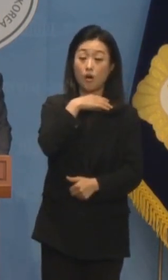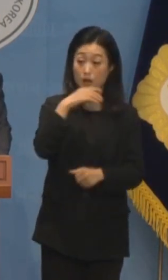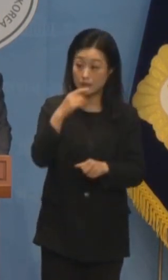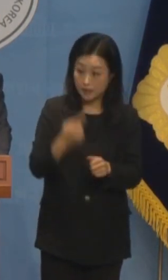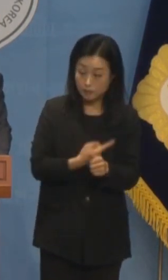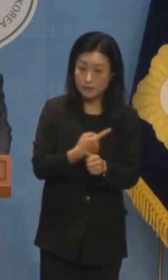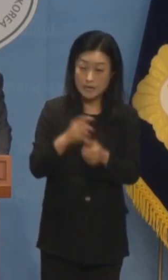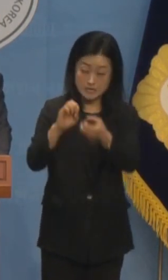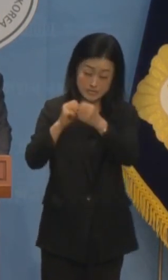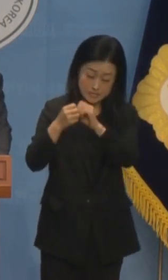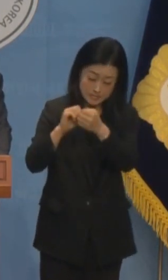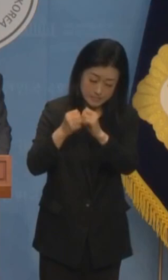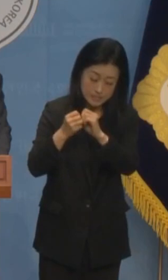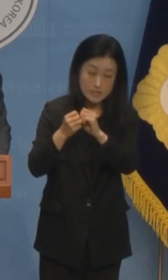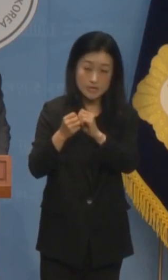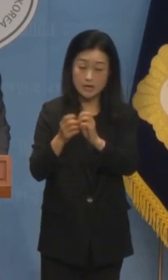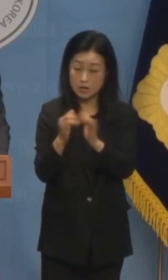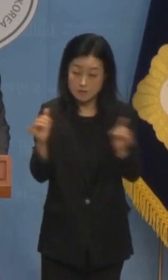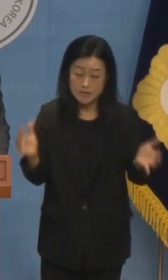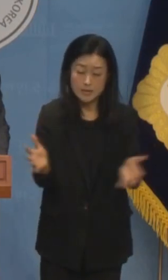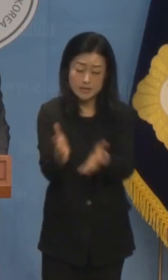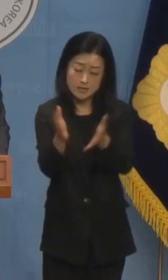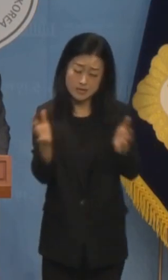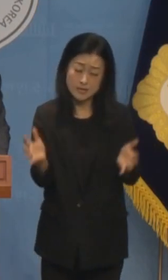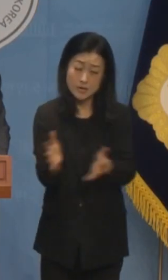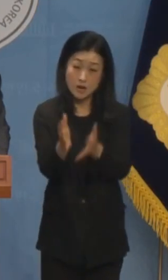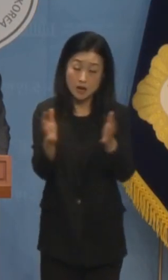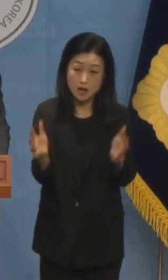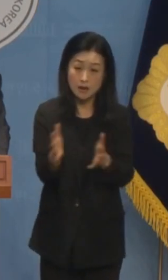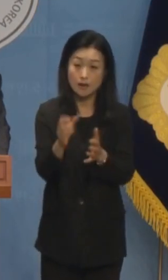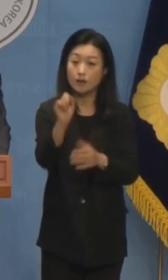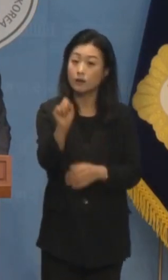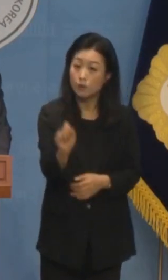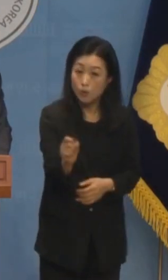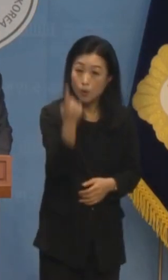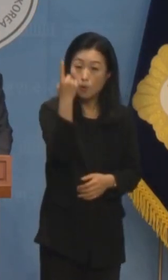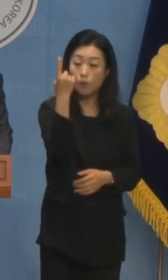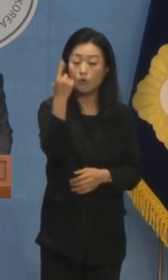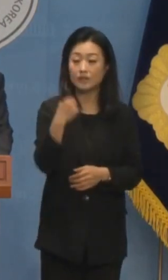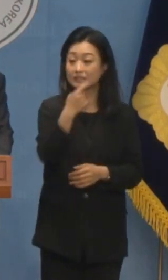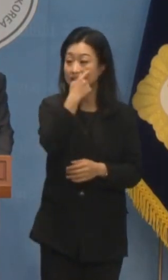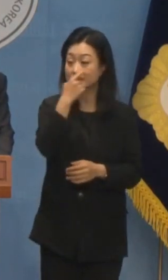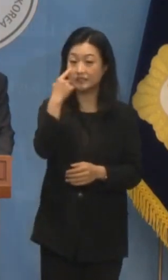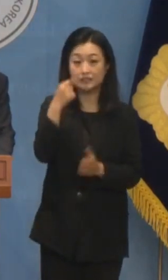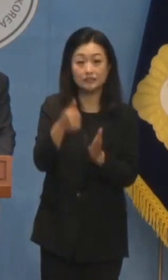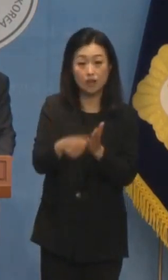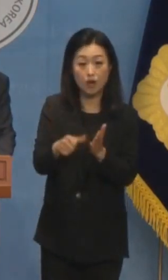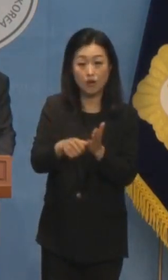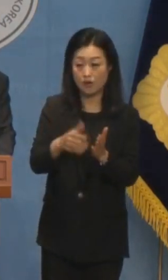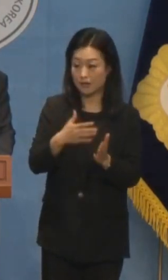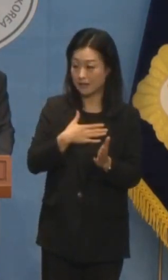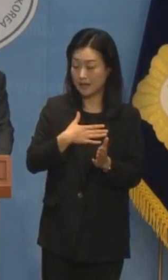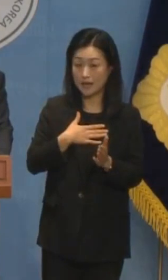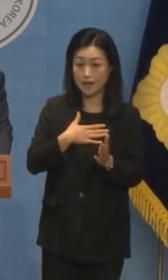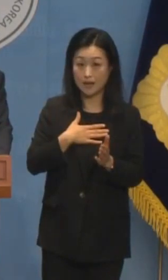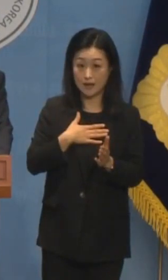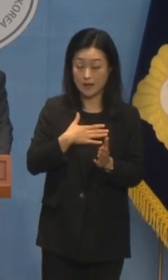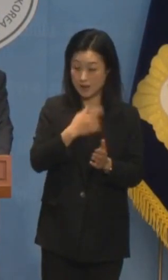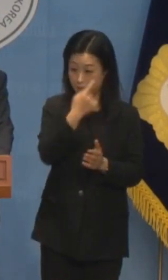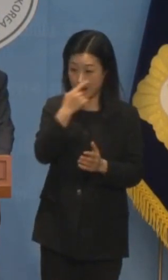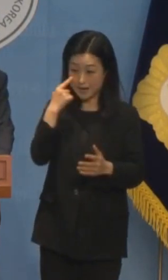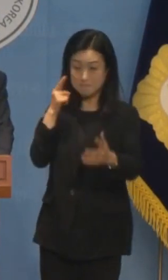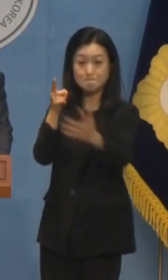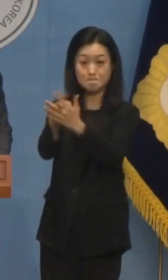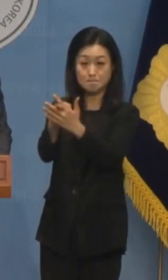가지 공작과 여론 조작을 벌렸고 그 증거가 제 손에 확보되었습니다.